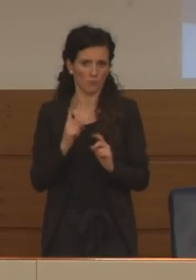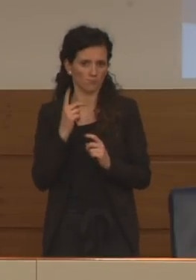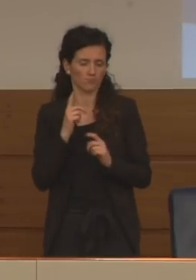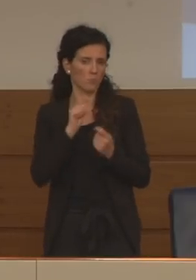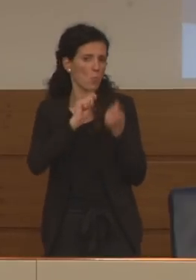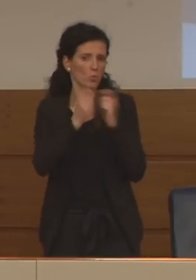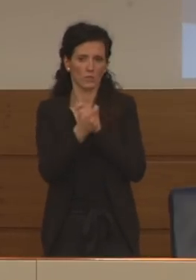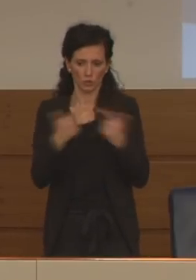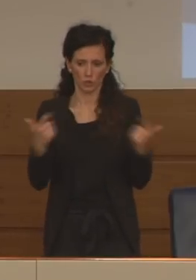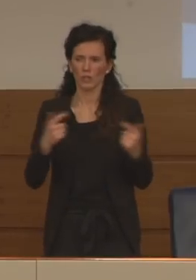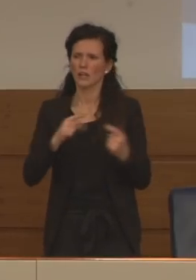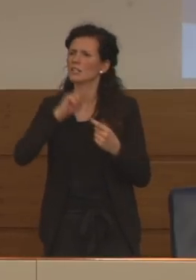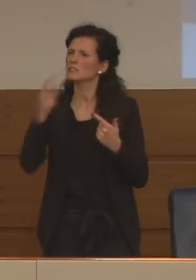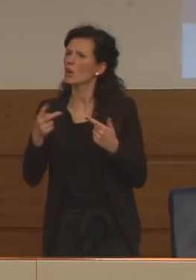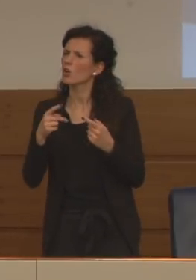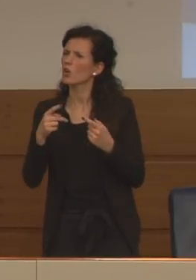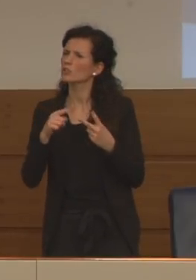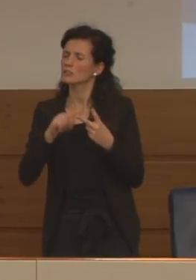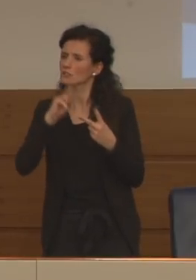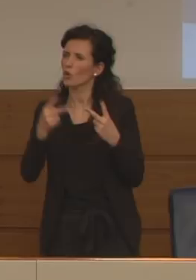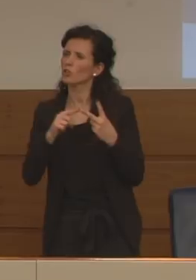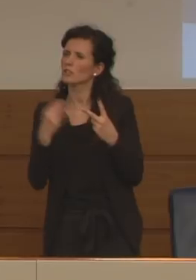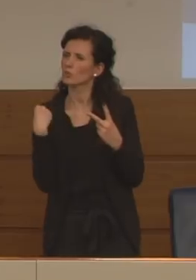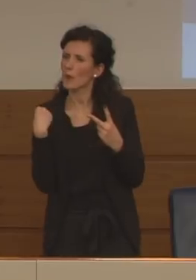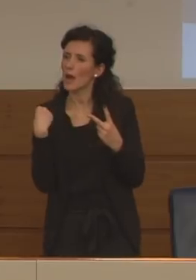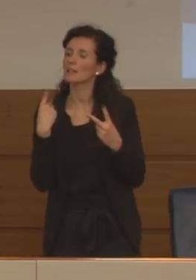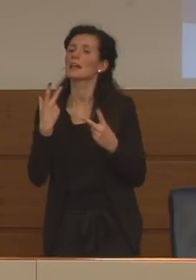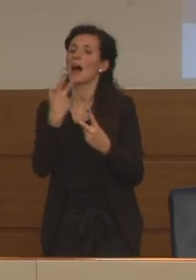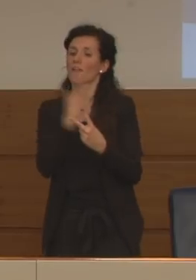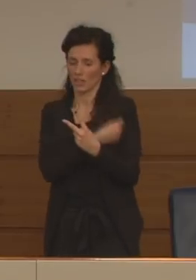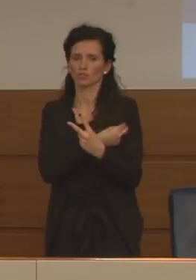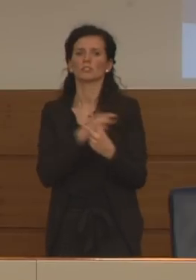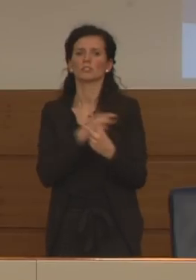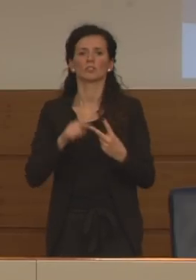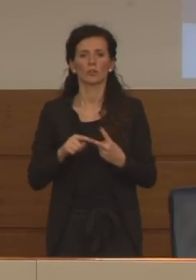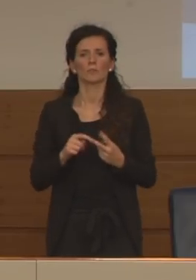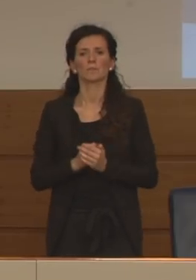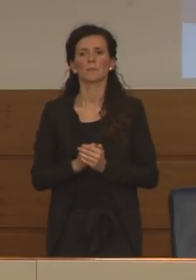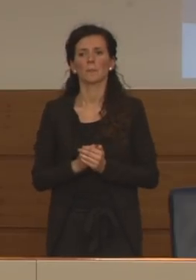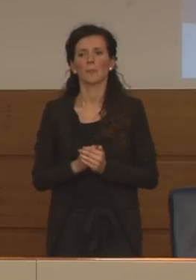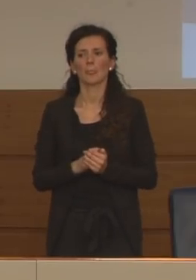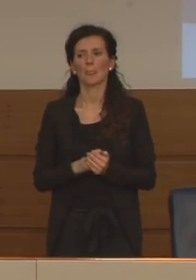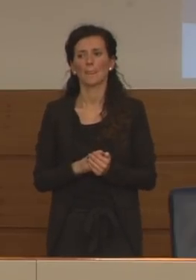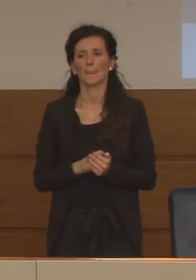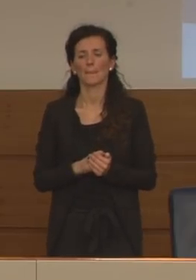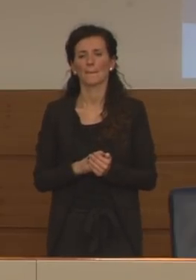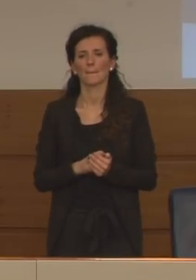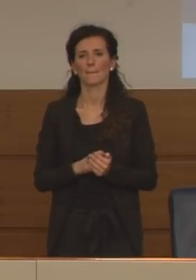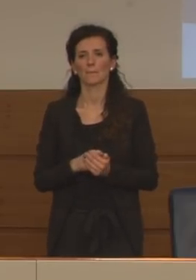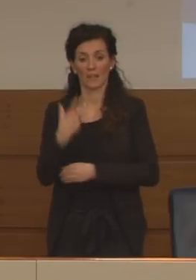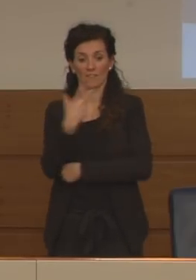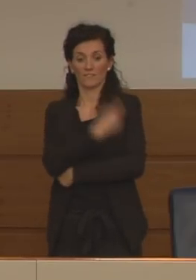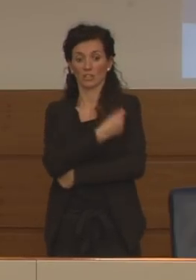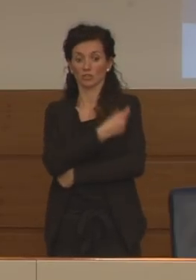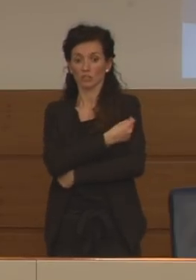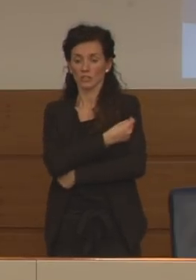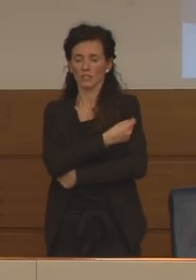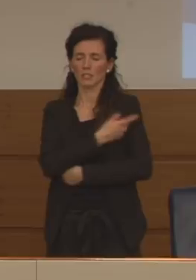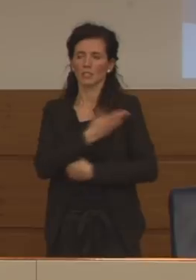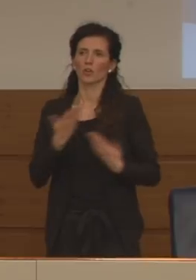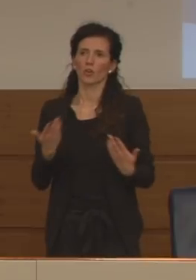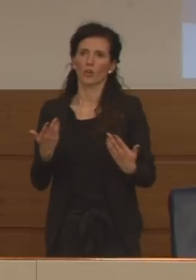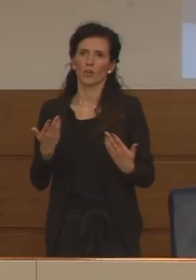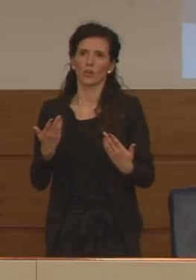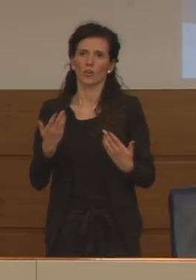era sul vaccino il vaccino è oggi credo uno degli obiettivi che i